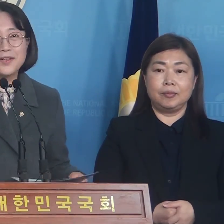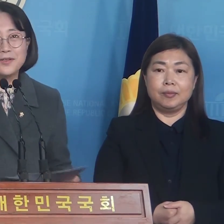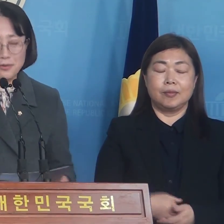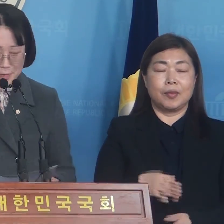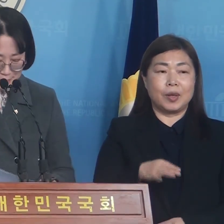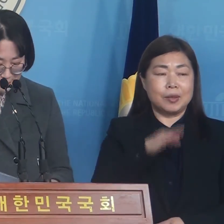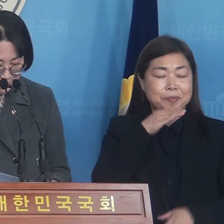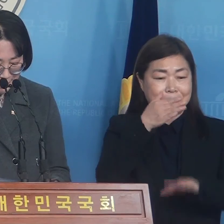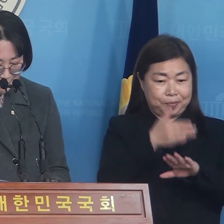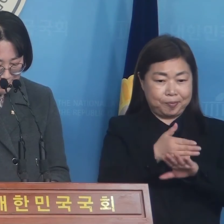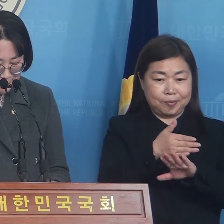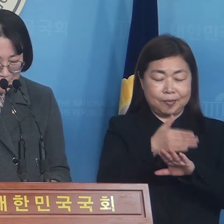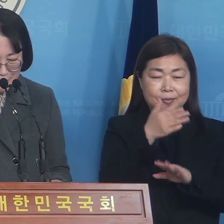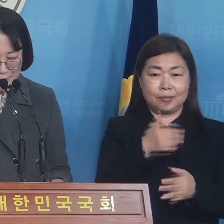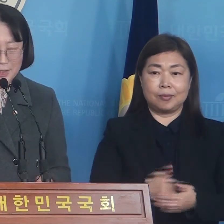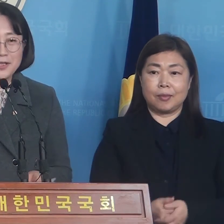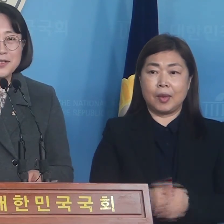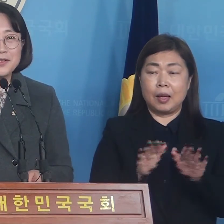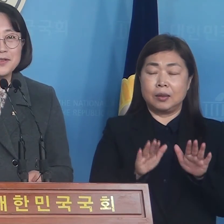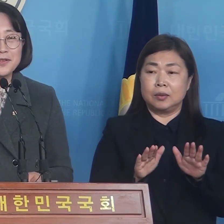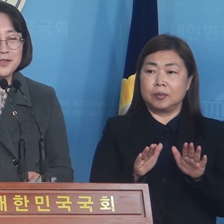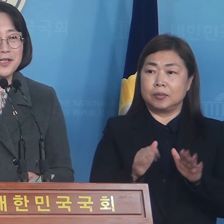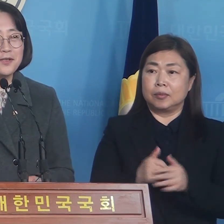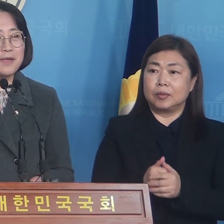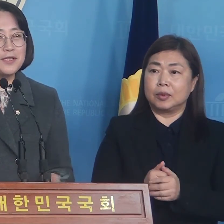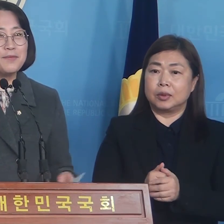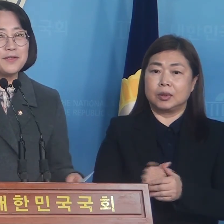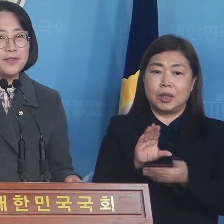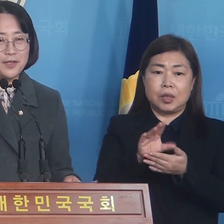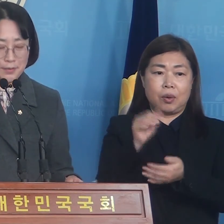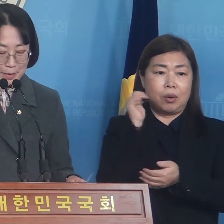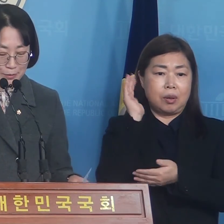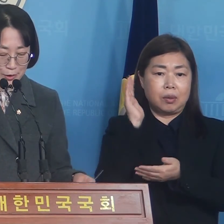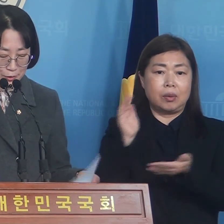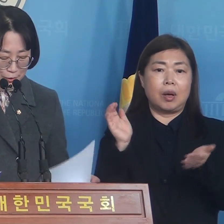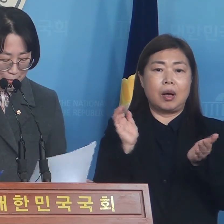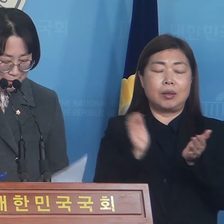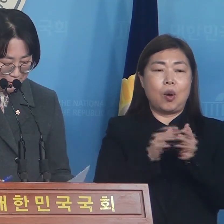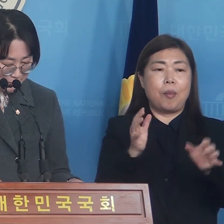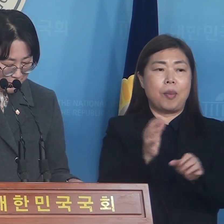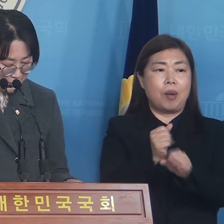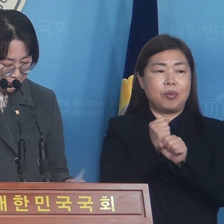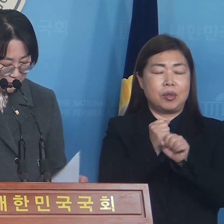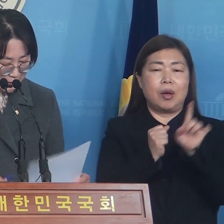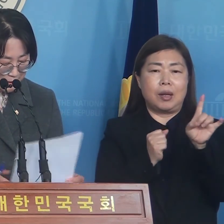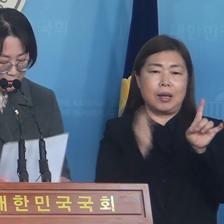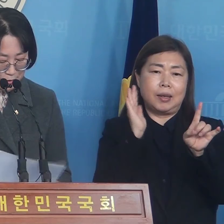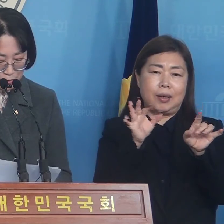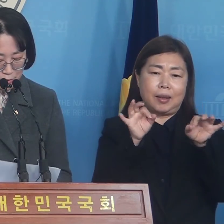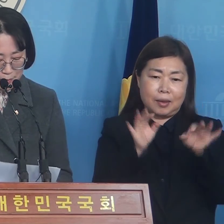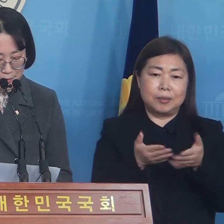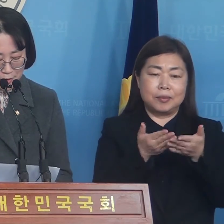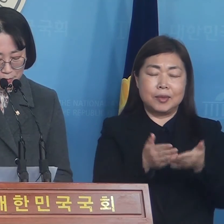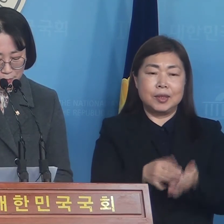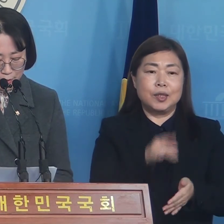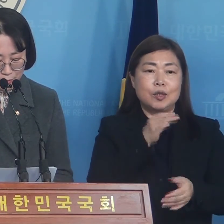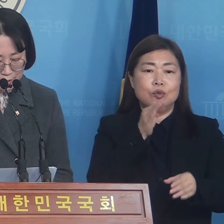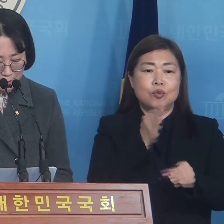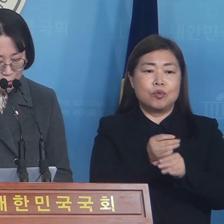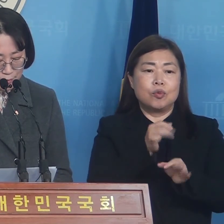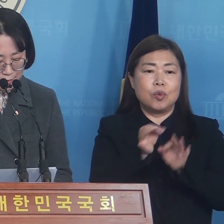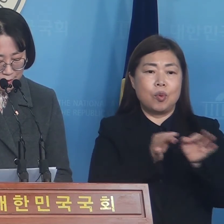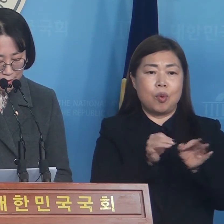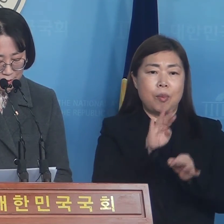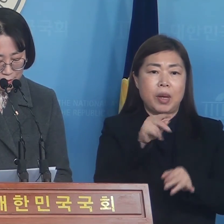네, 고맙습니다. 제가 기자회견 마치면서 마무리로 한 말씀 드리겠습니다. 중소벤처기업부가